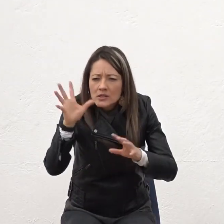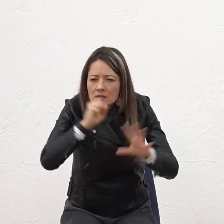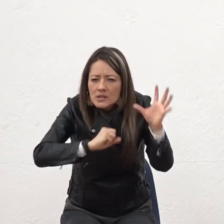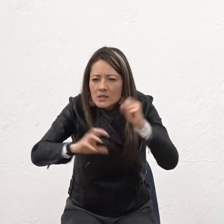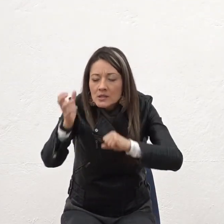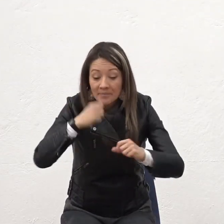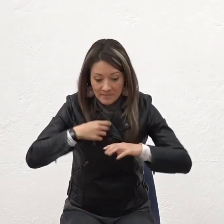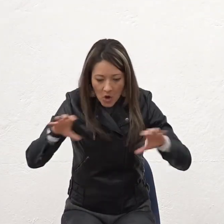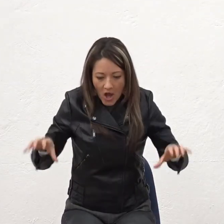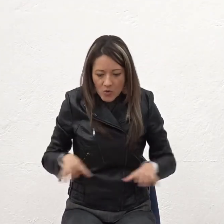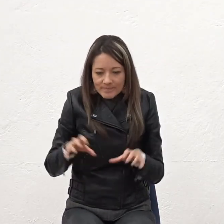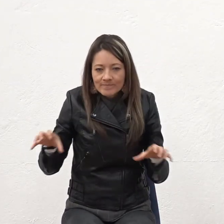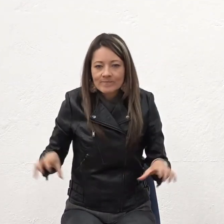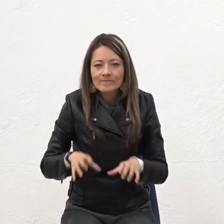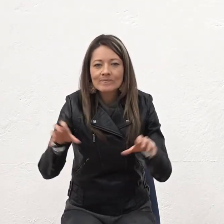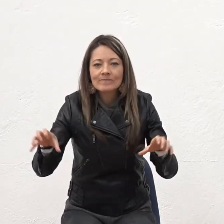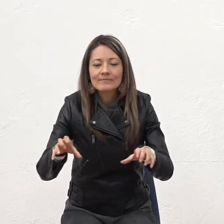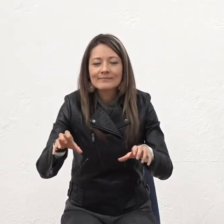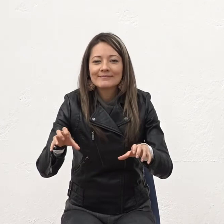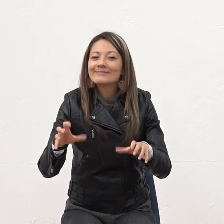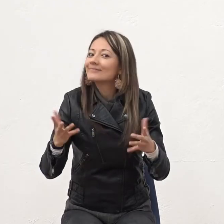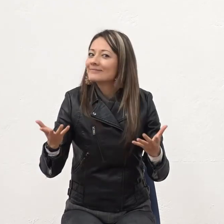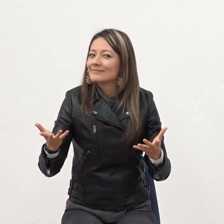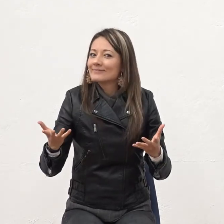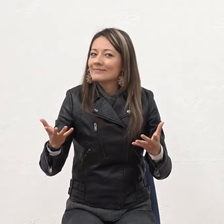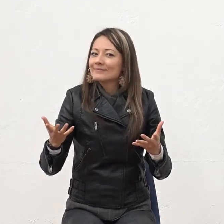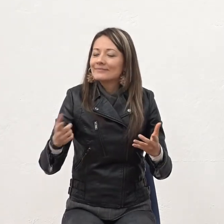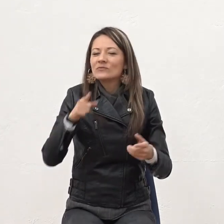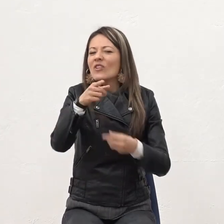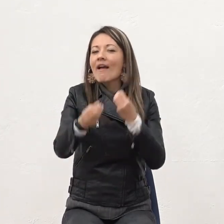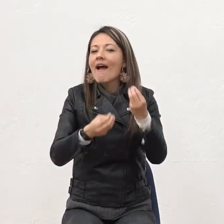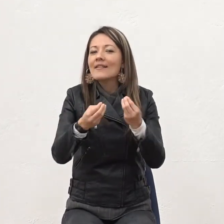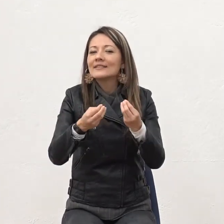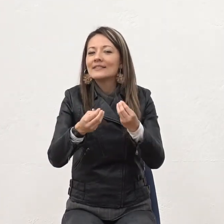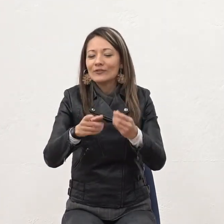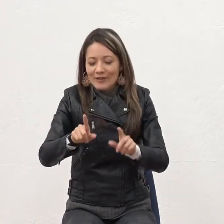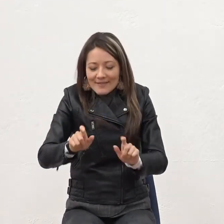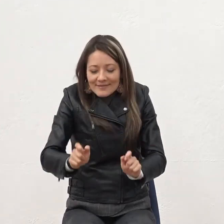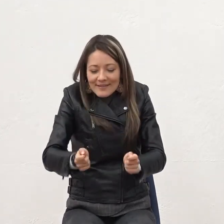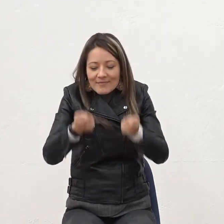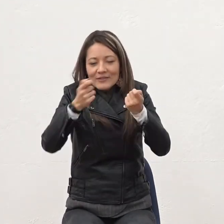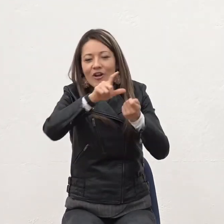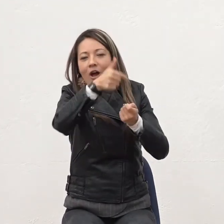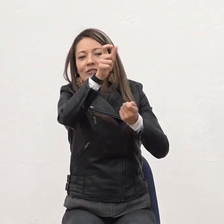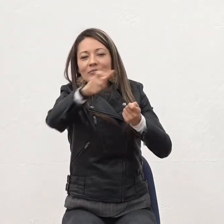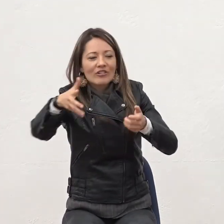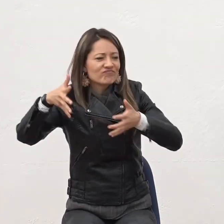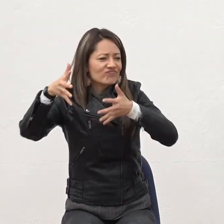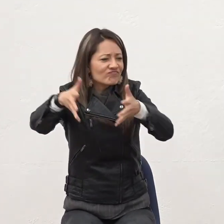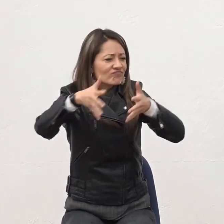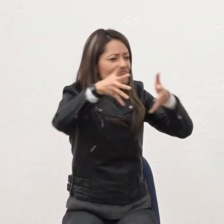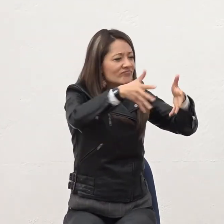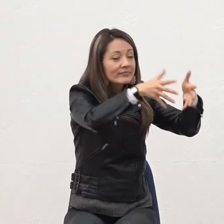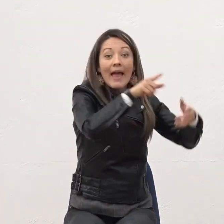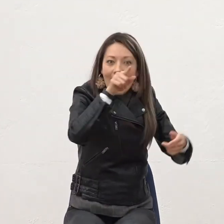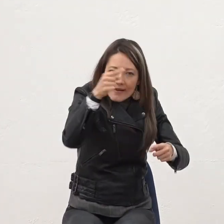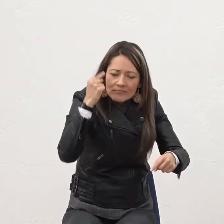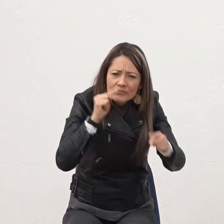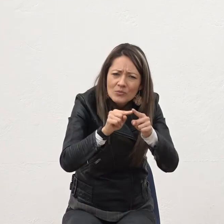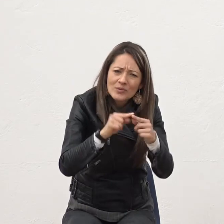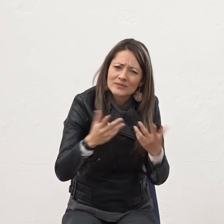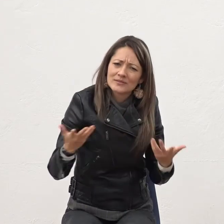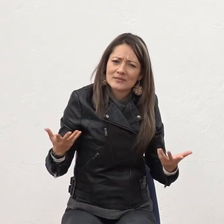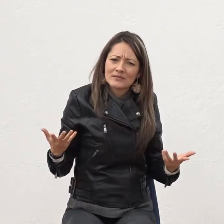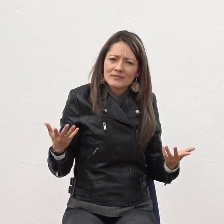¿Y sabe qué va a hacer usted después de esto? Usted va a dar la salvación a otros. ¿No es eso?